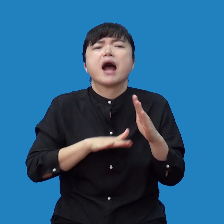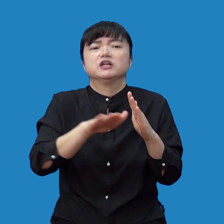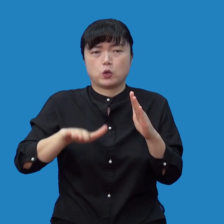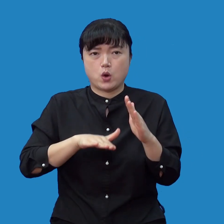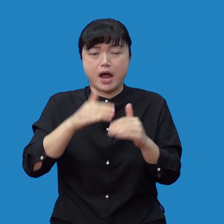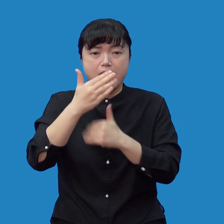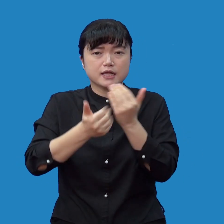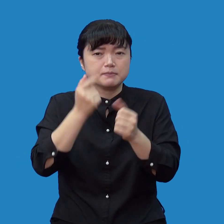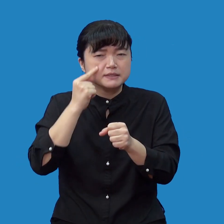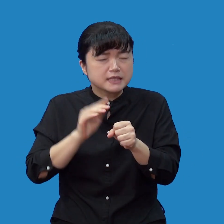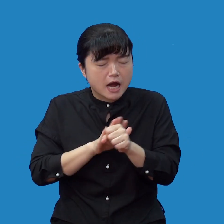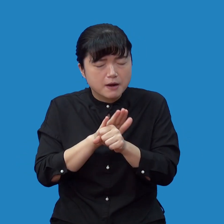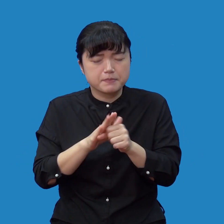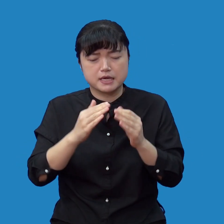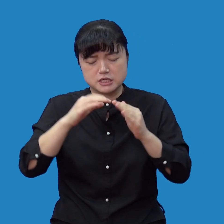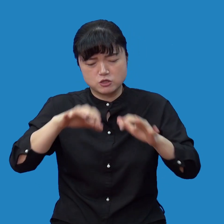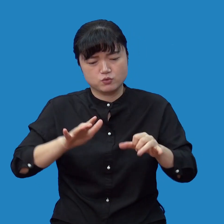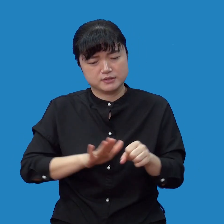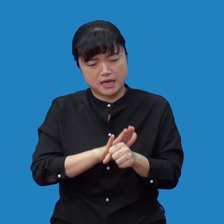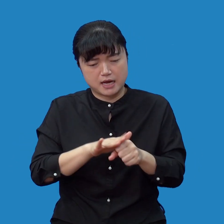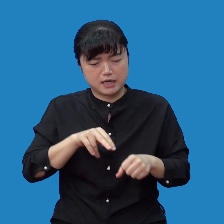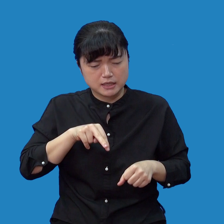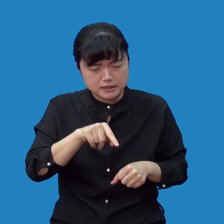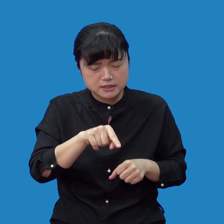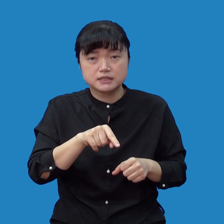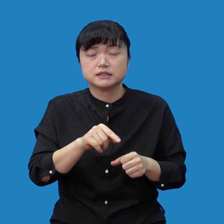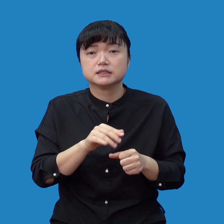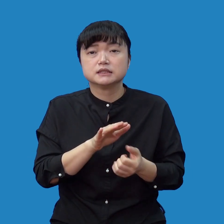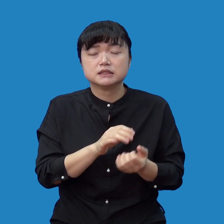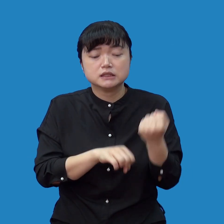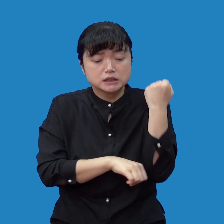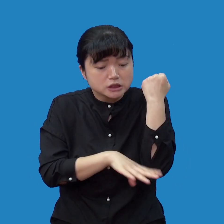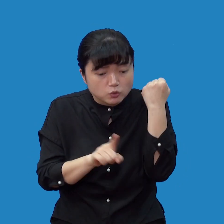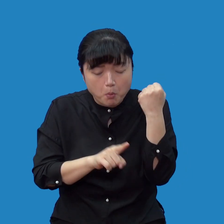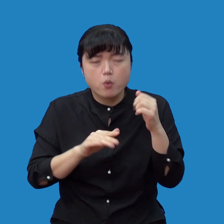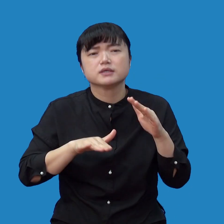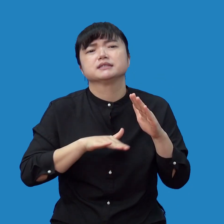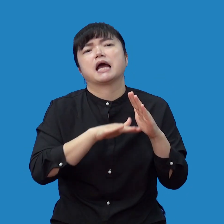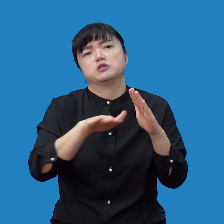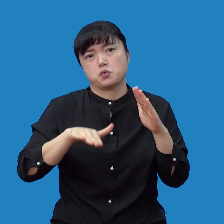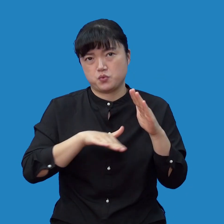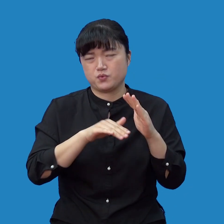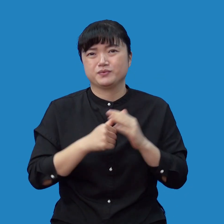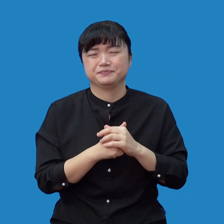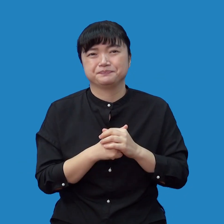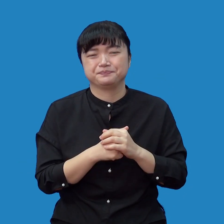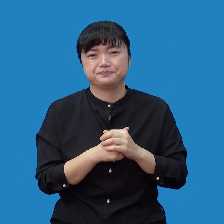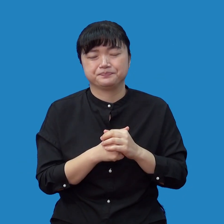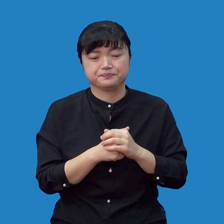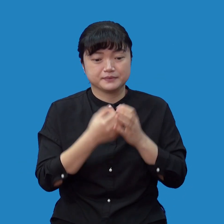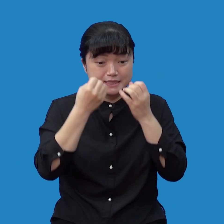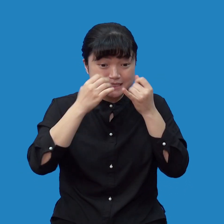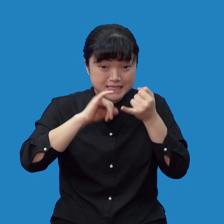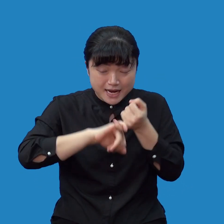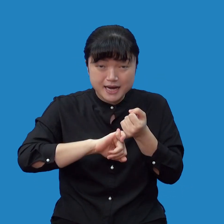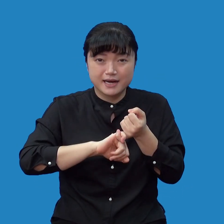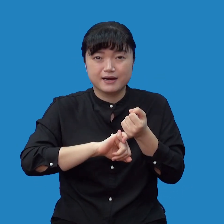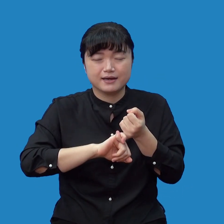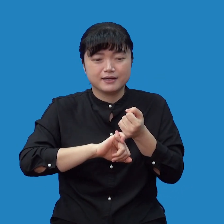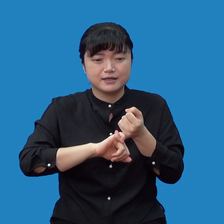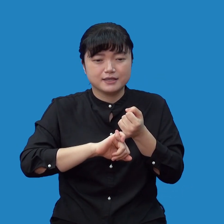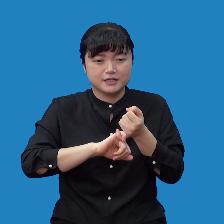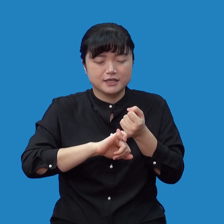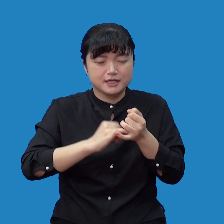하나님의 자비와 이웃사랑을 실천하는 기초가 바로 가정입니다. 신약에 와서는 이런